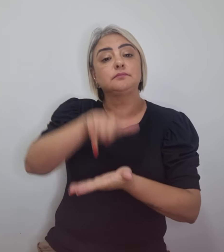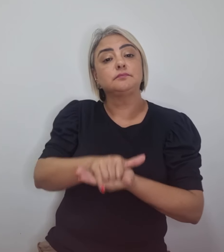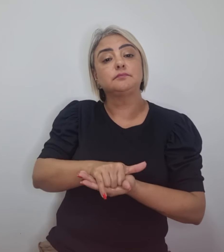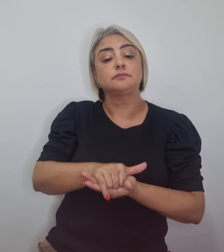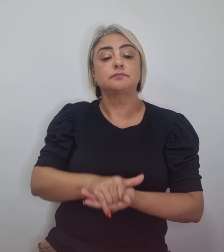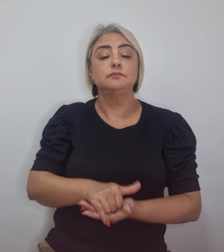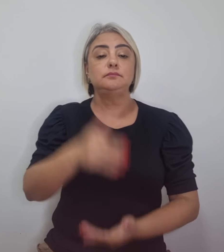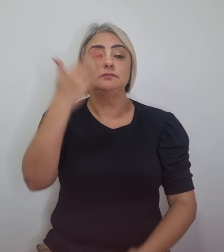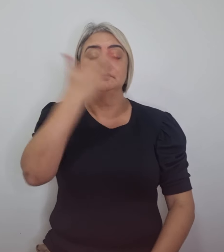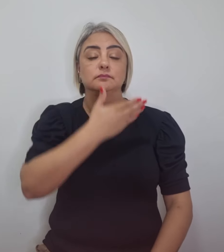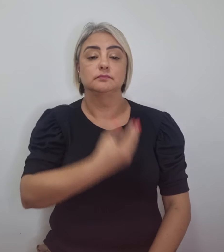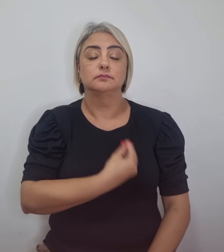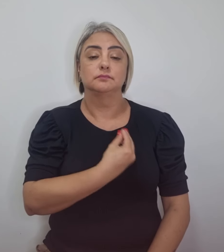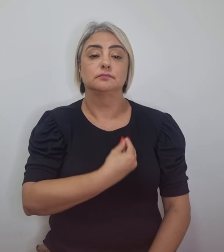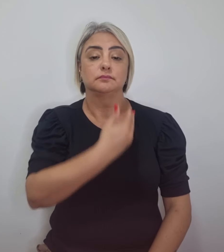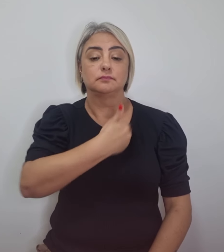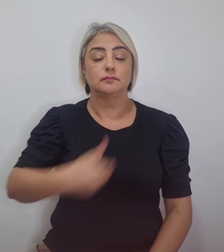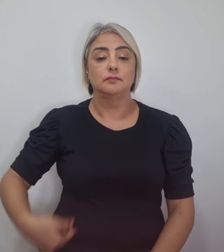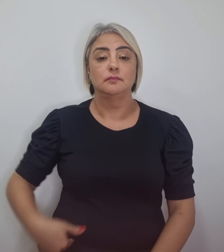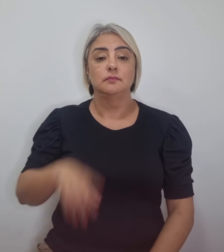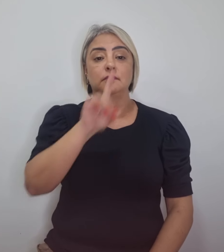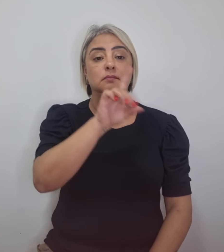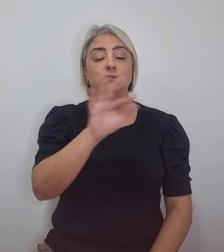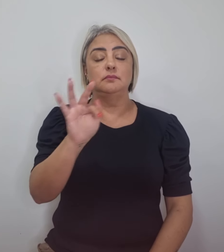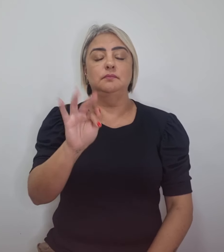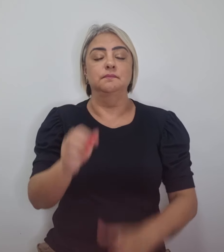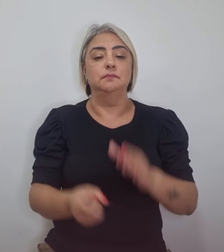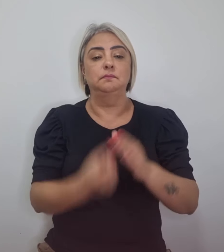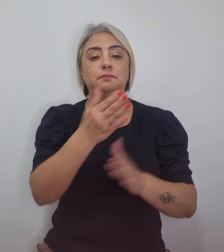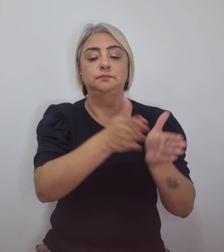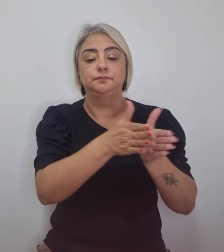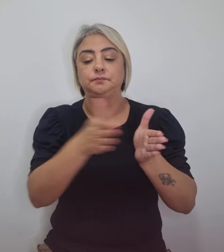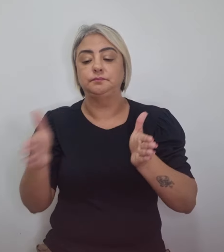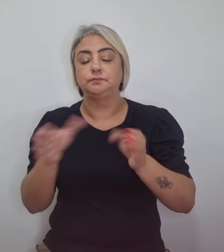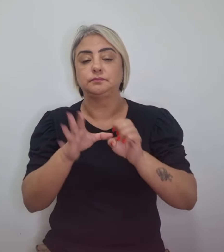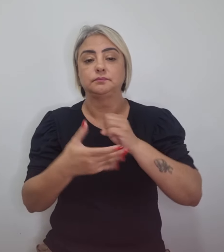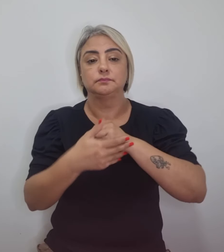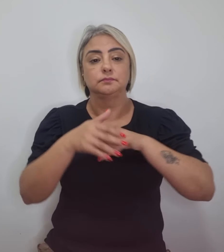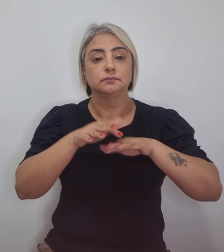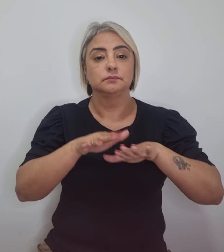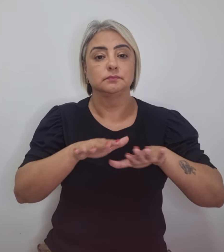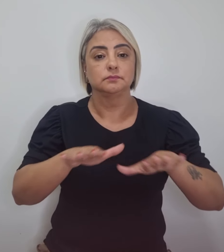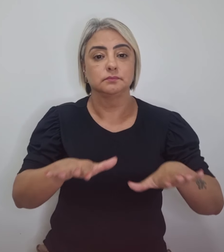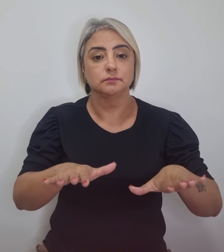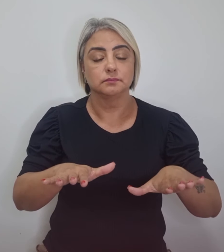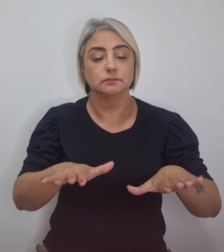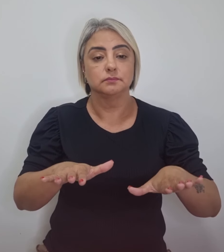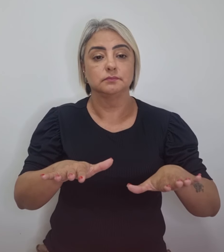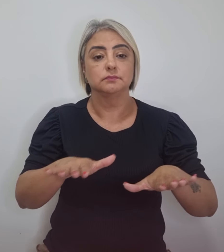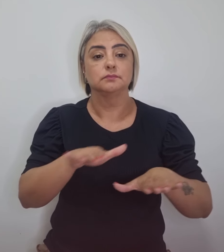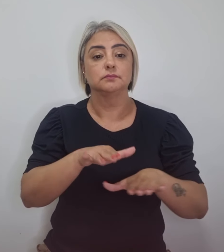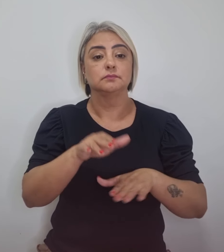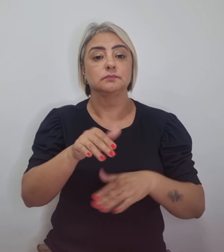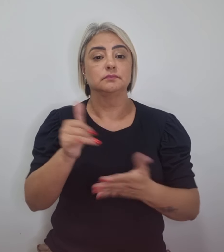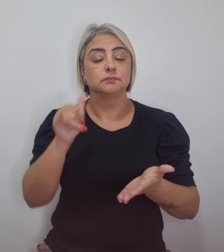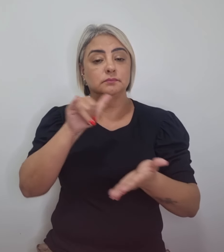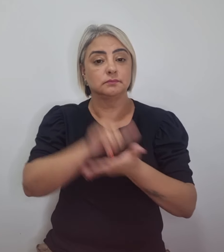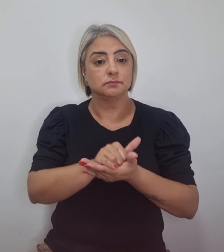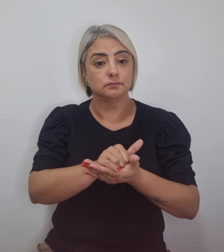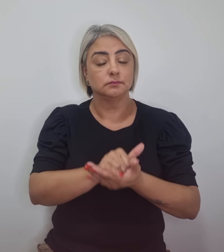de Vida GDF Criado durante a pandemia da Covid-19, o aplicativo Prova de